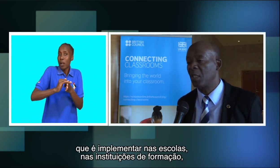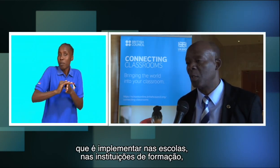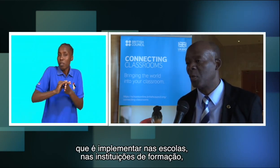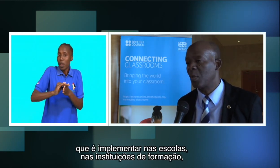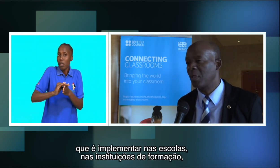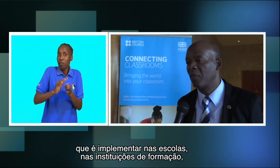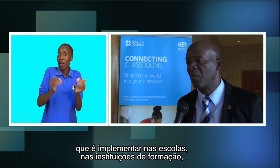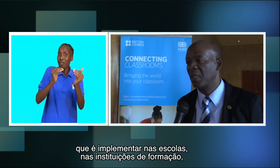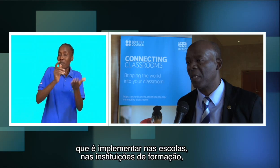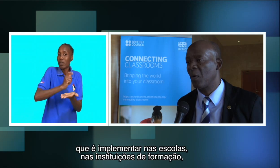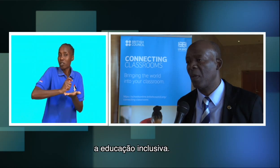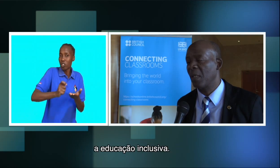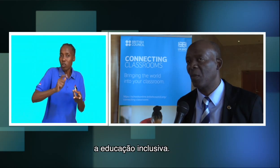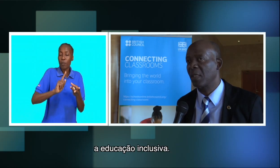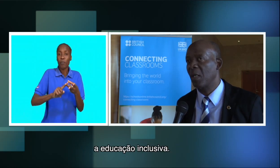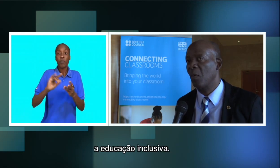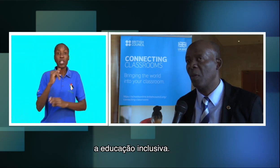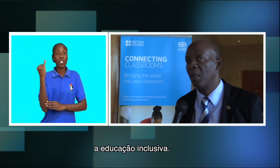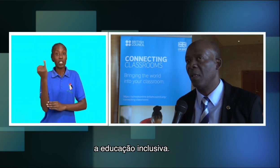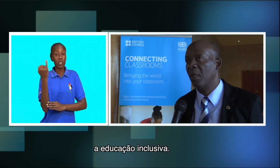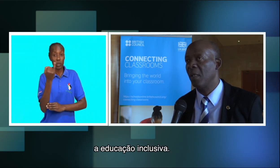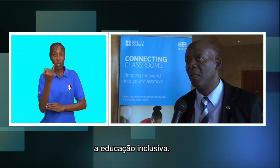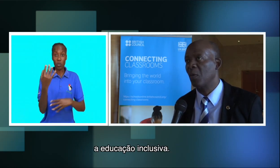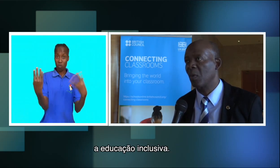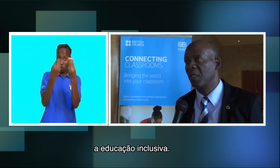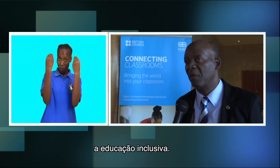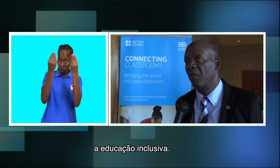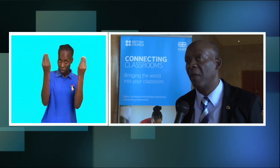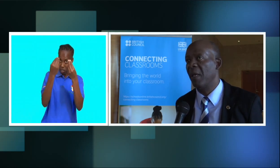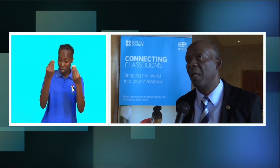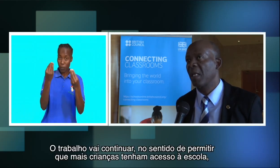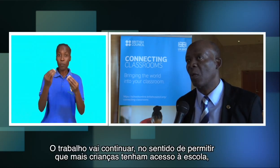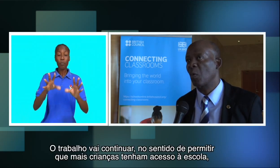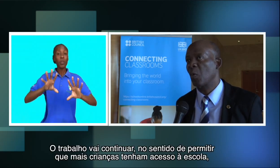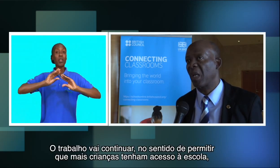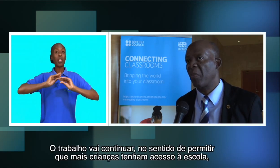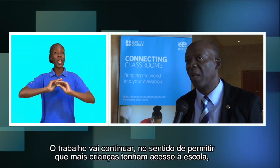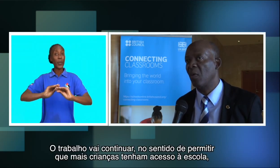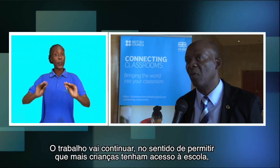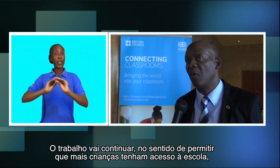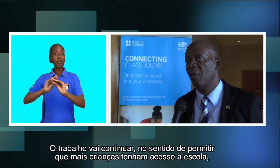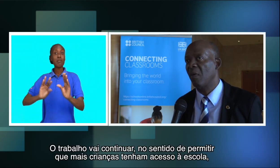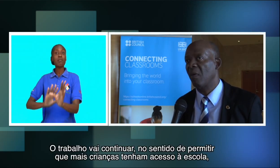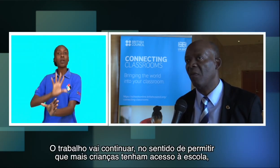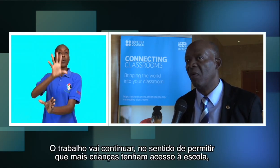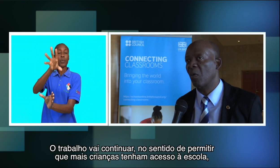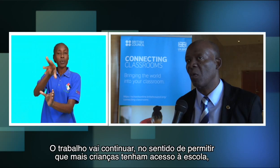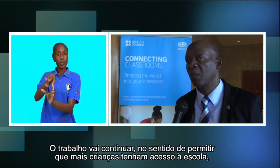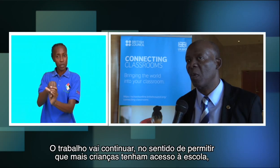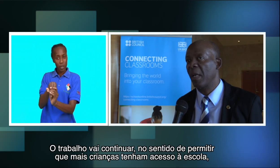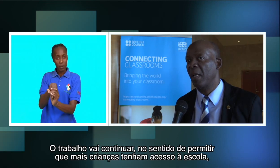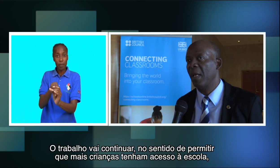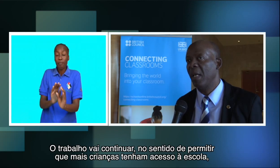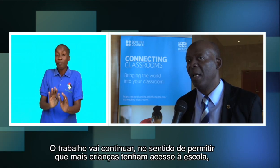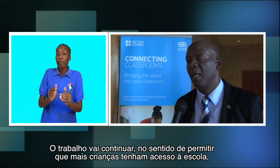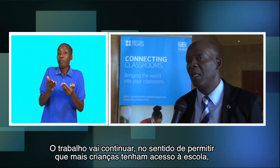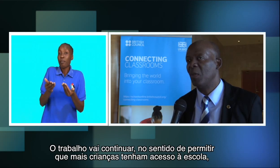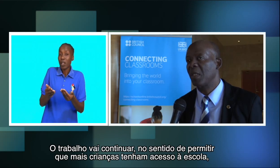nível das instituições de formação, educação inclusiva. Portanto, o trabalho vai